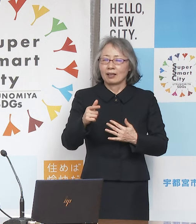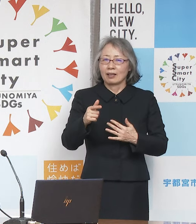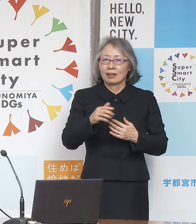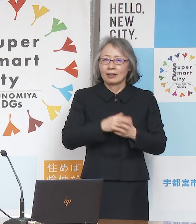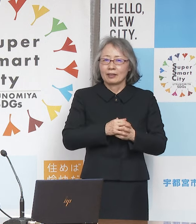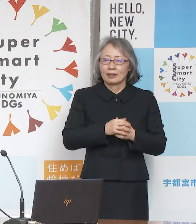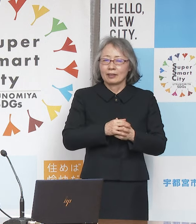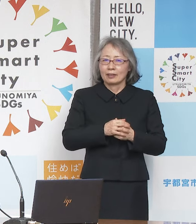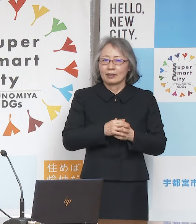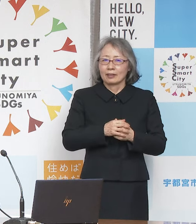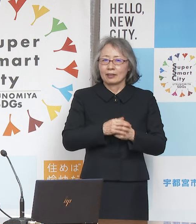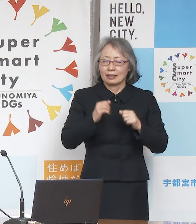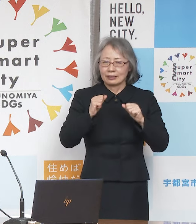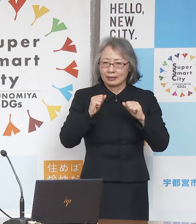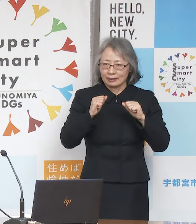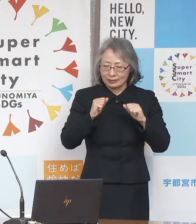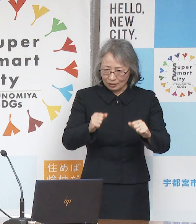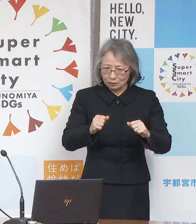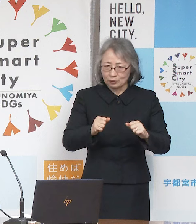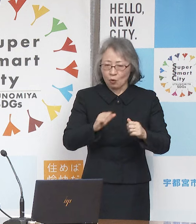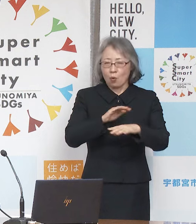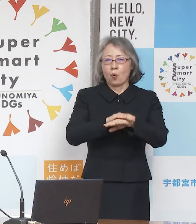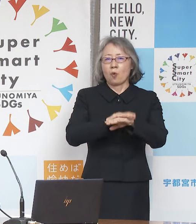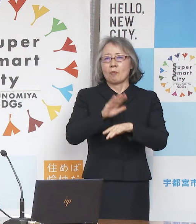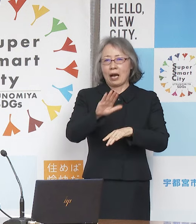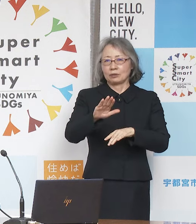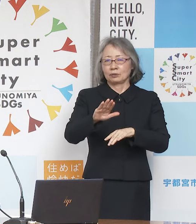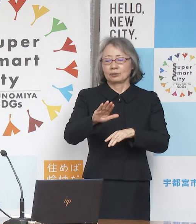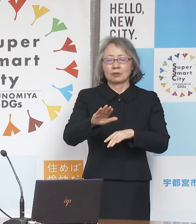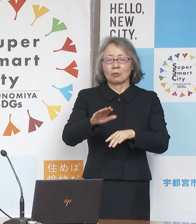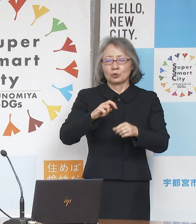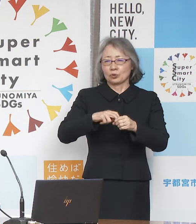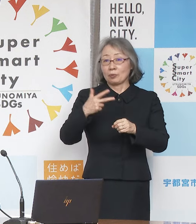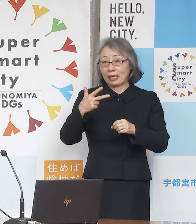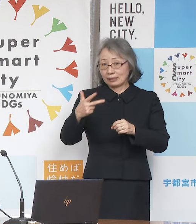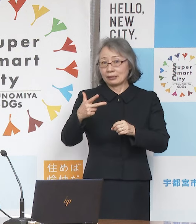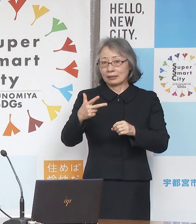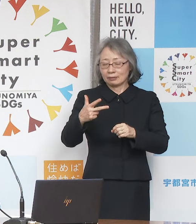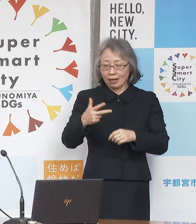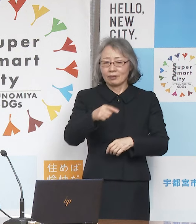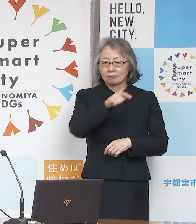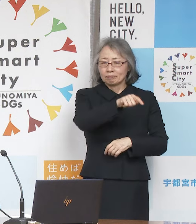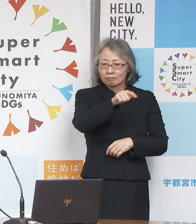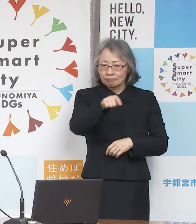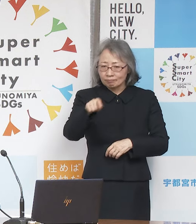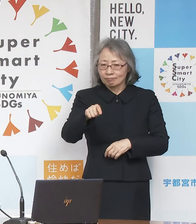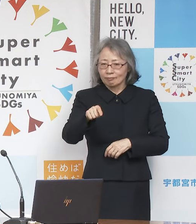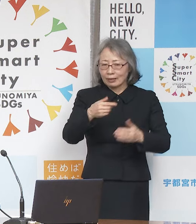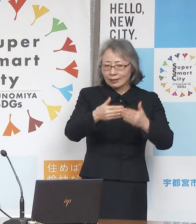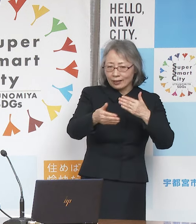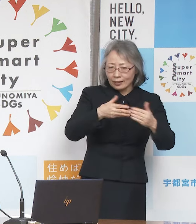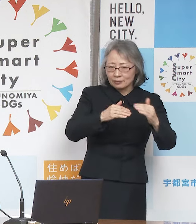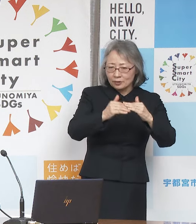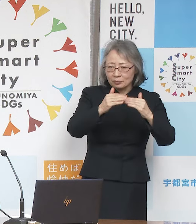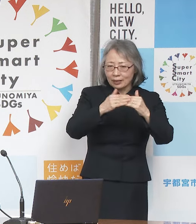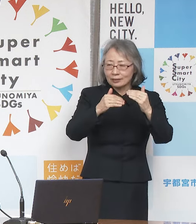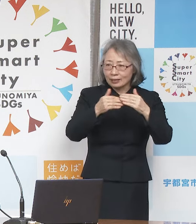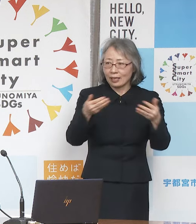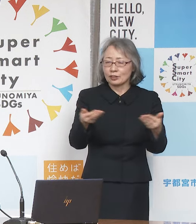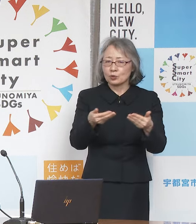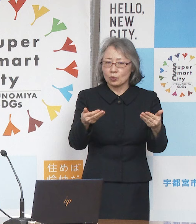えやってくというのも1つでしょうけどもま市はまそれぞれえがえ積み重ねてきたま